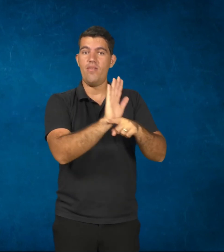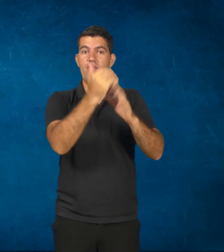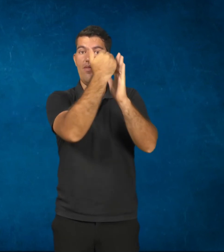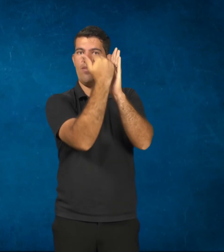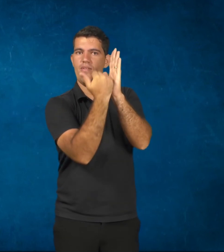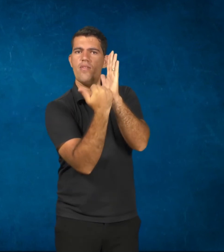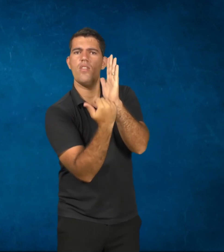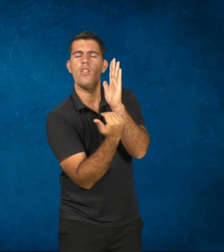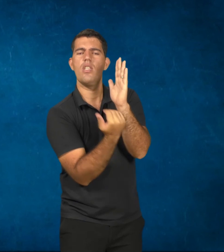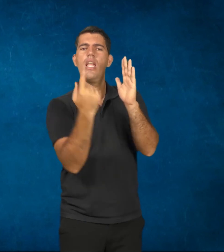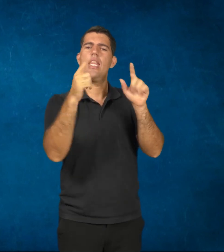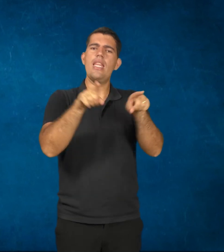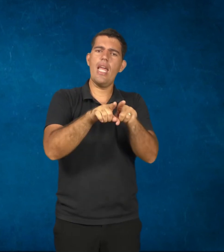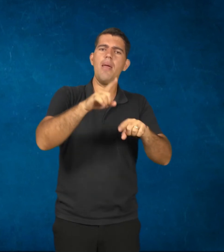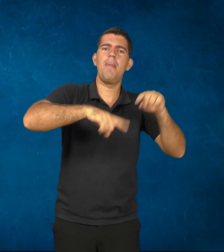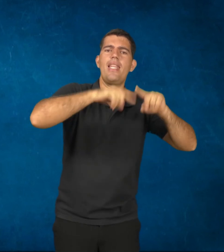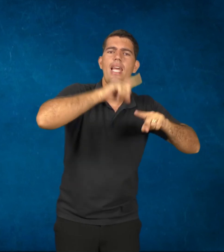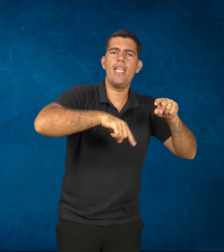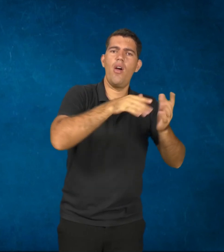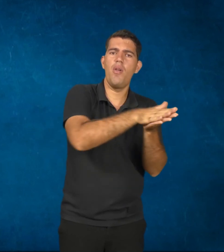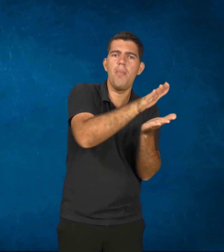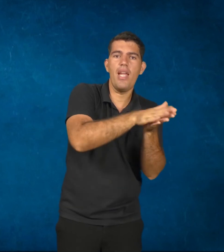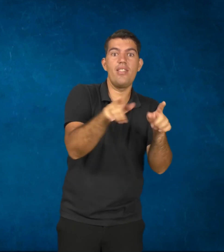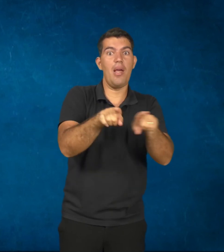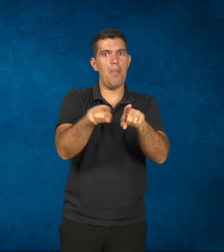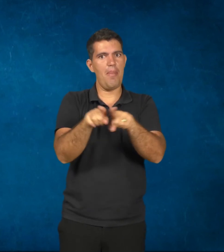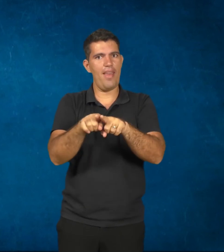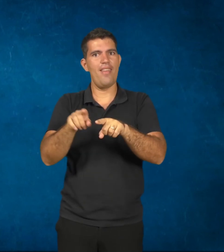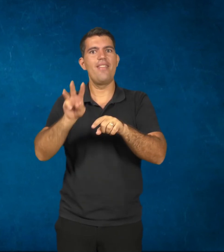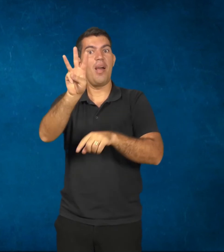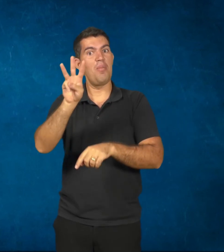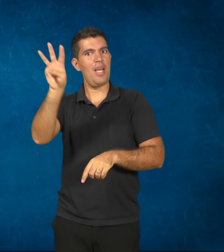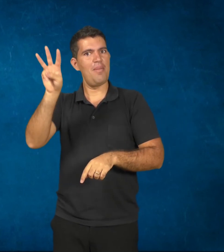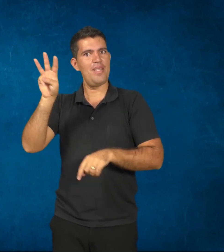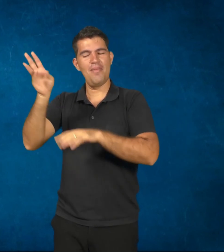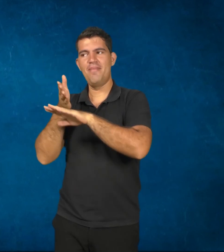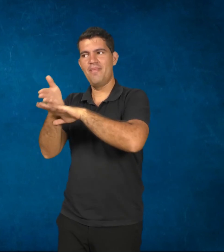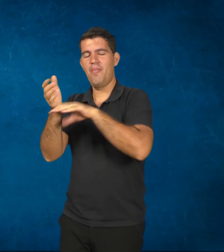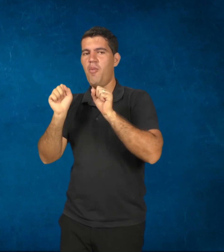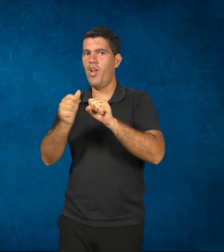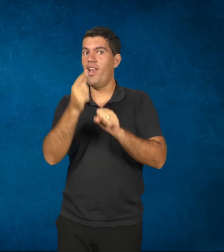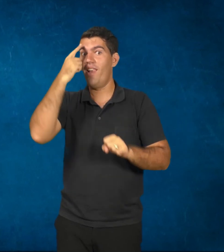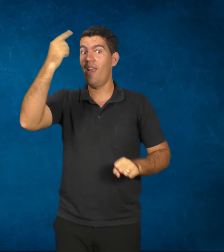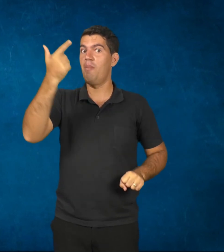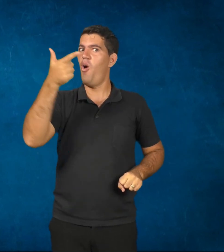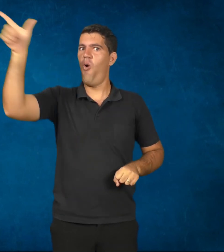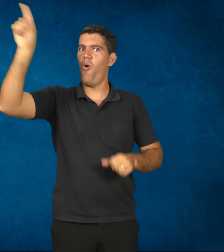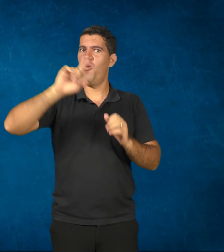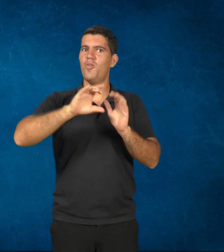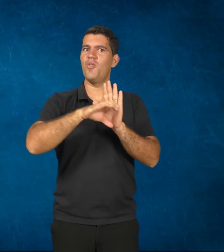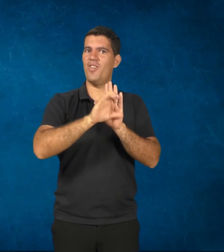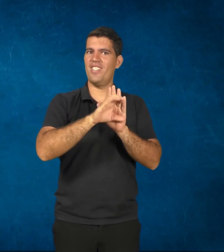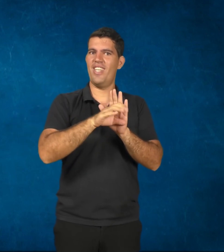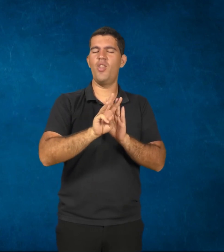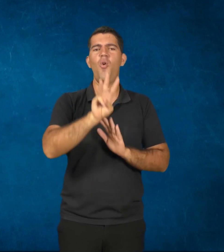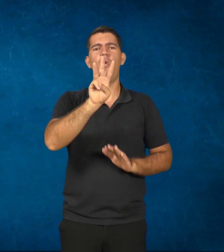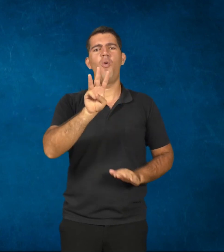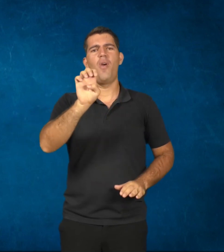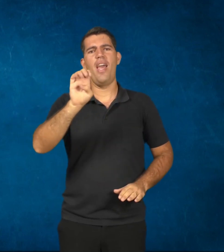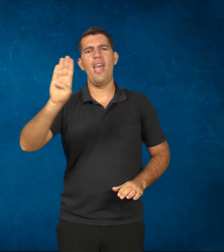material impresso e conteúdo digital. Isso nos faz lembrar de um outro conceito, o web currículo. O web currículo